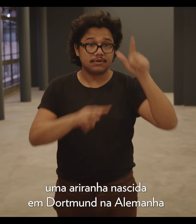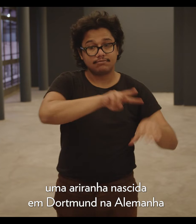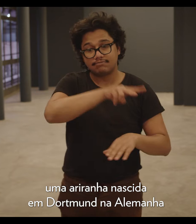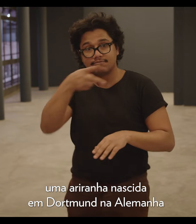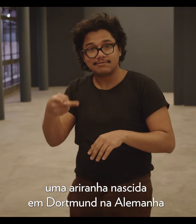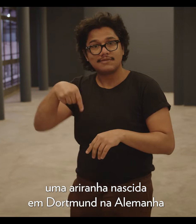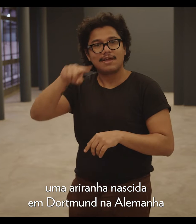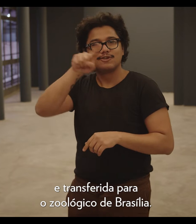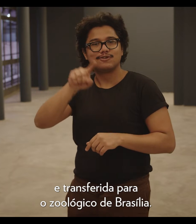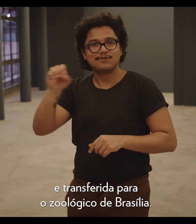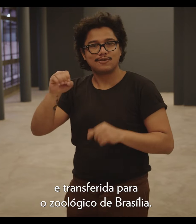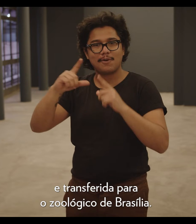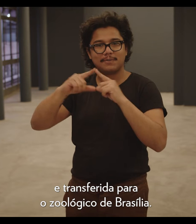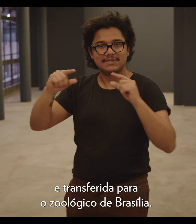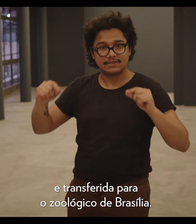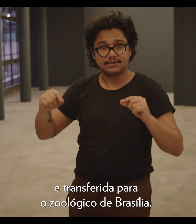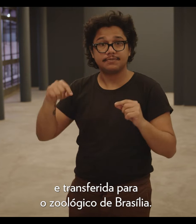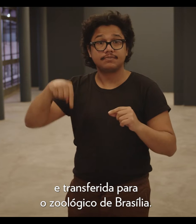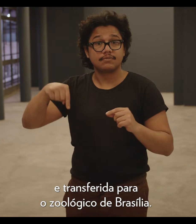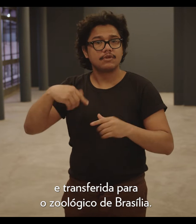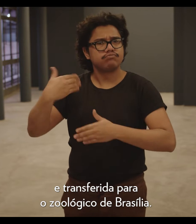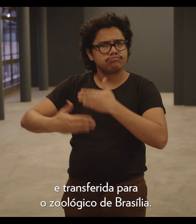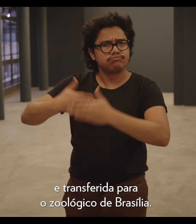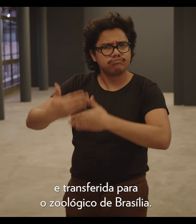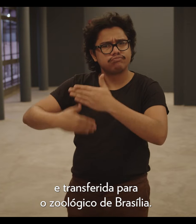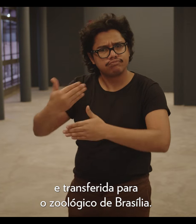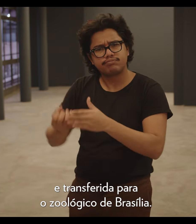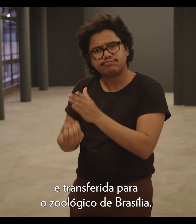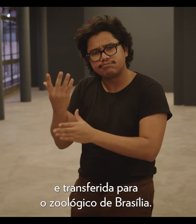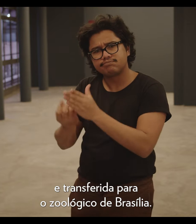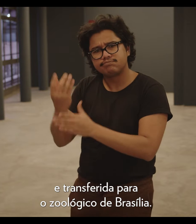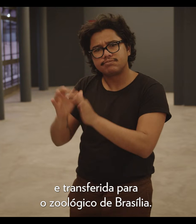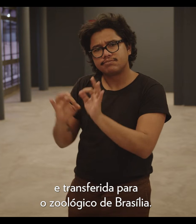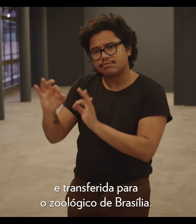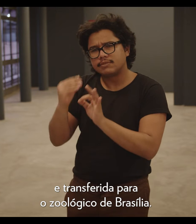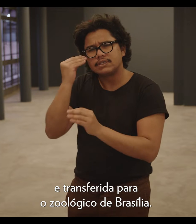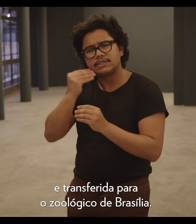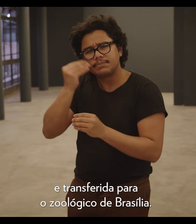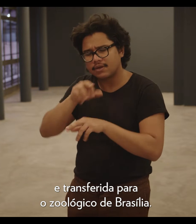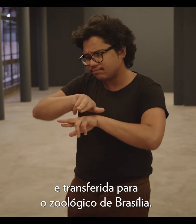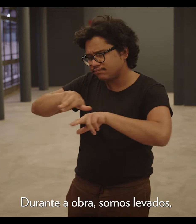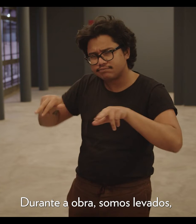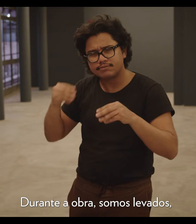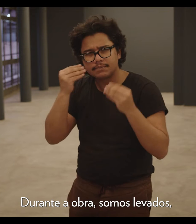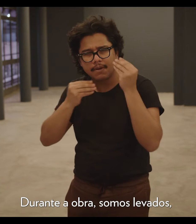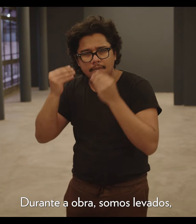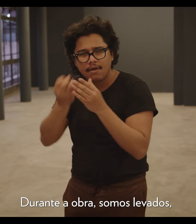Acompanhamos a história e cotidiano de Macau, uma ariranha nascida em Dortmund, na Alemanha, transferida para o zoológico de